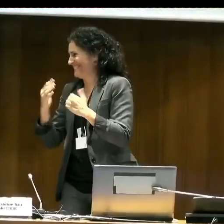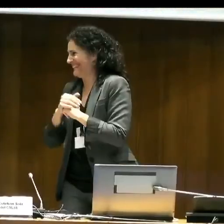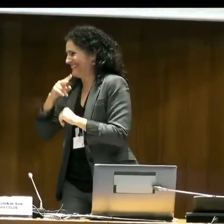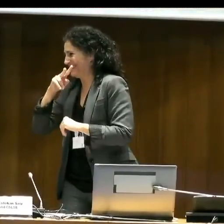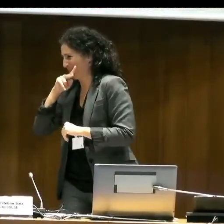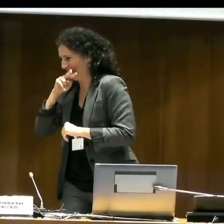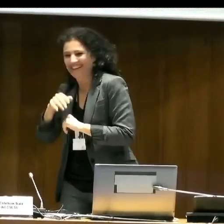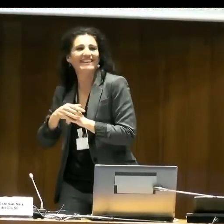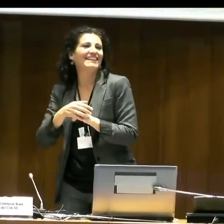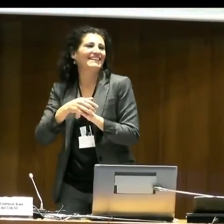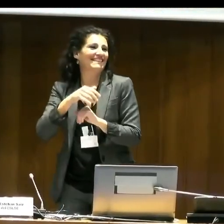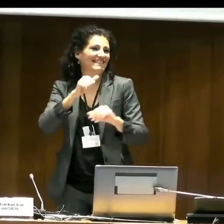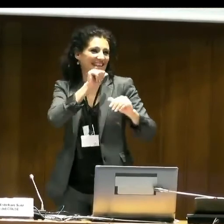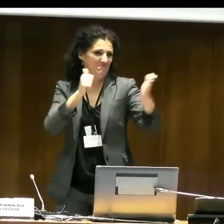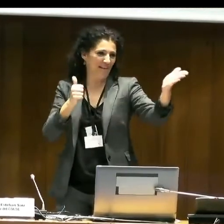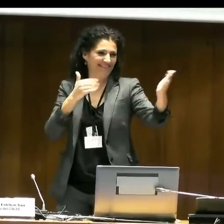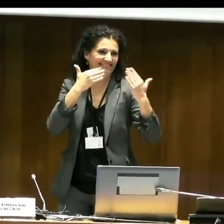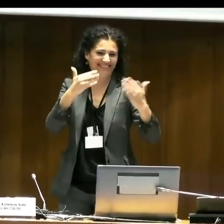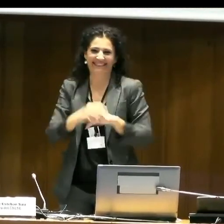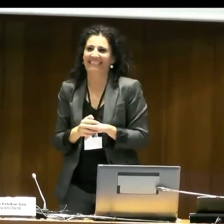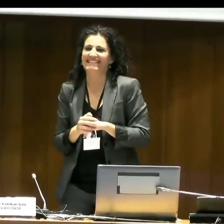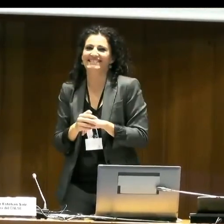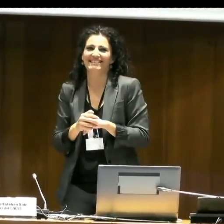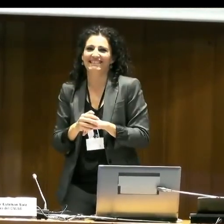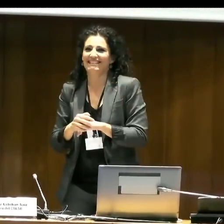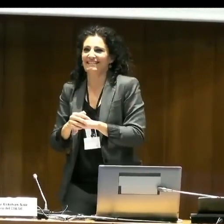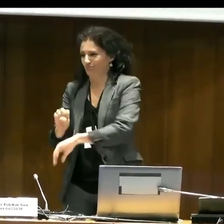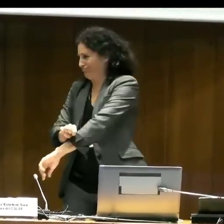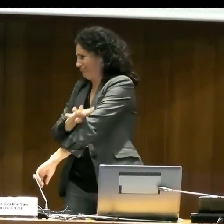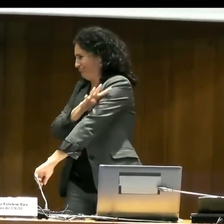Muchísimas gracias, Rubén e Inma.